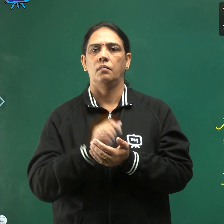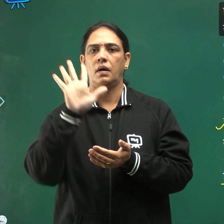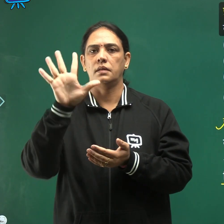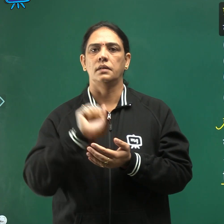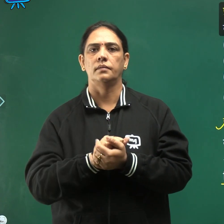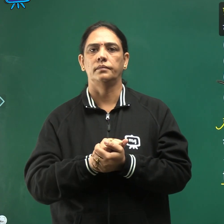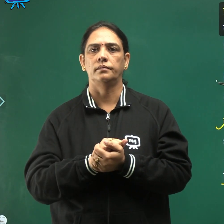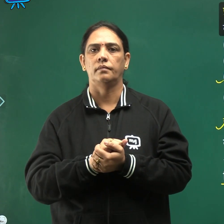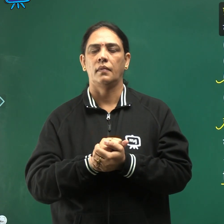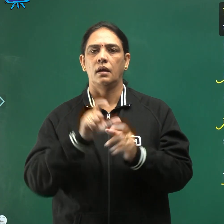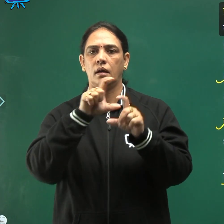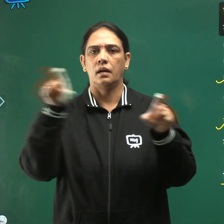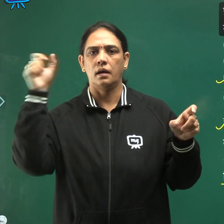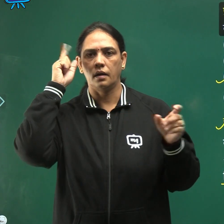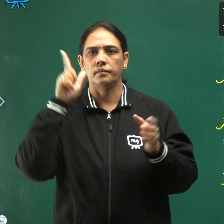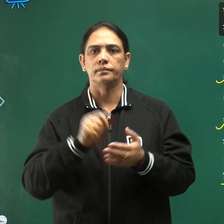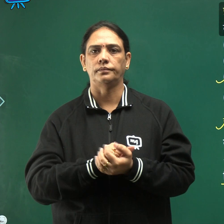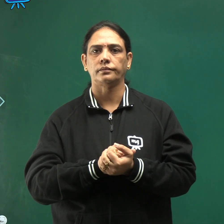5। समझ आ गया?